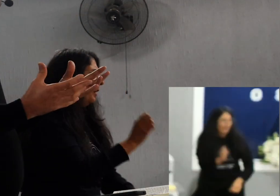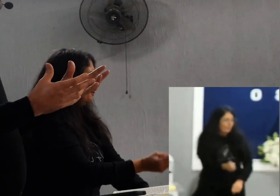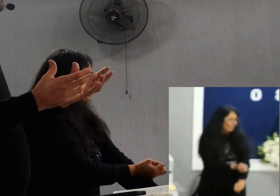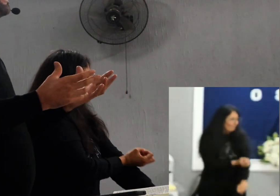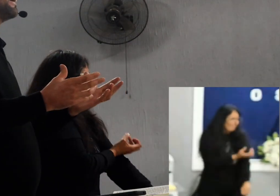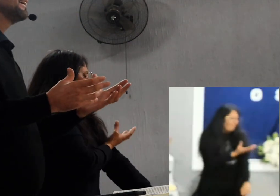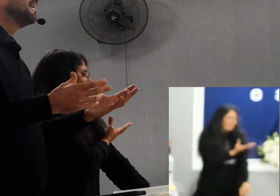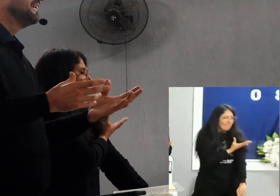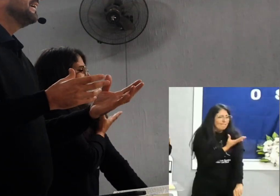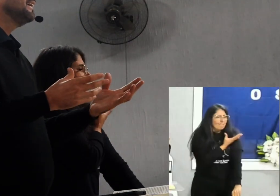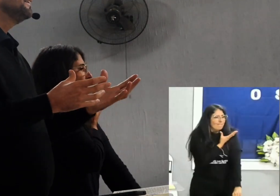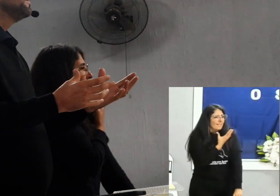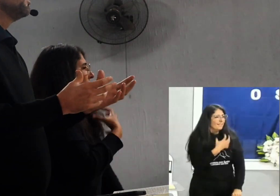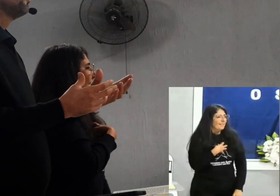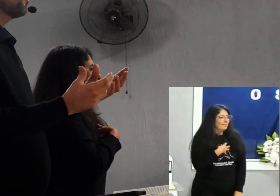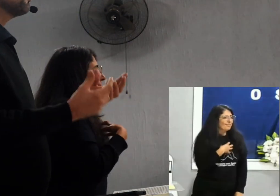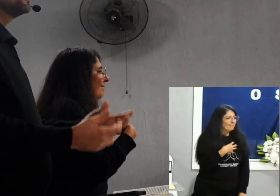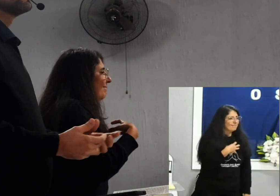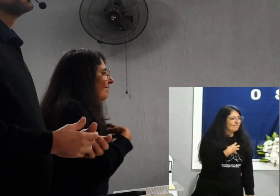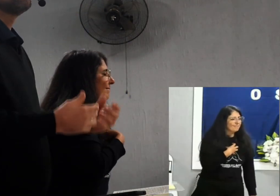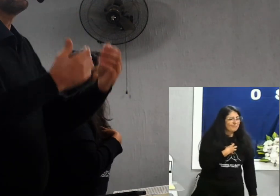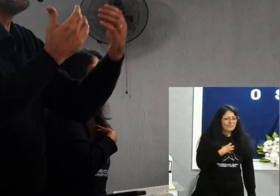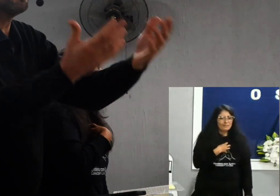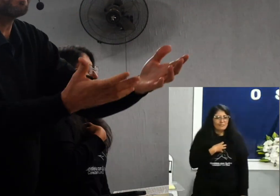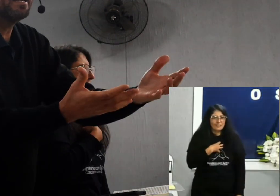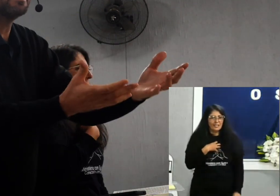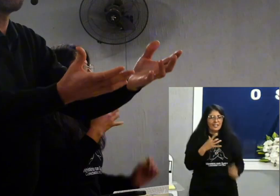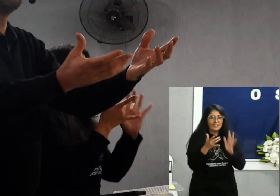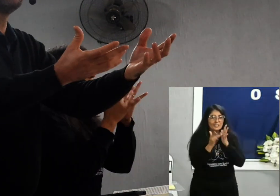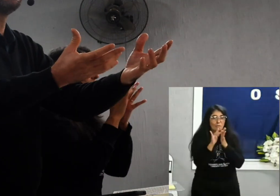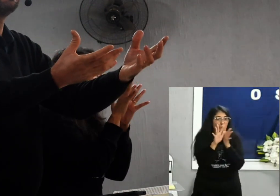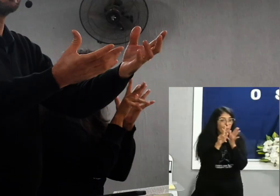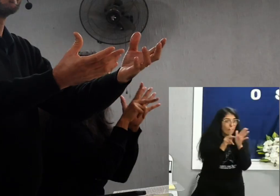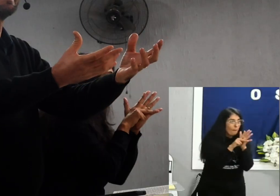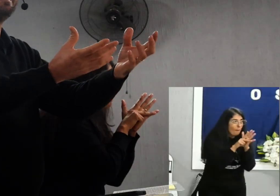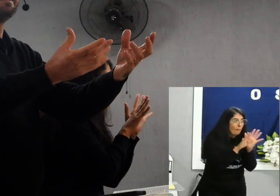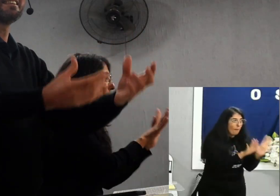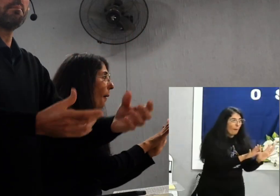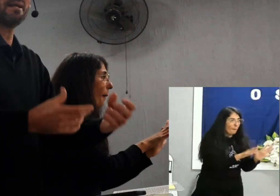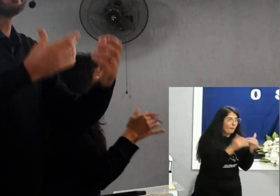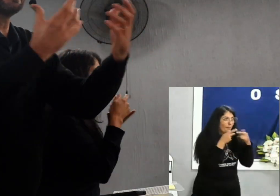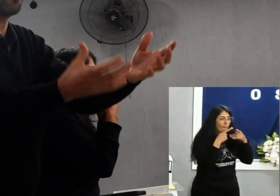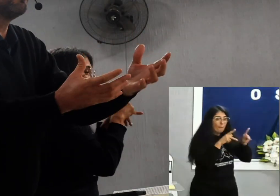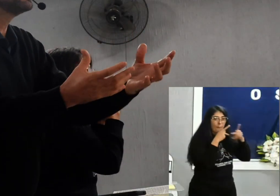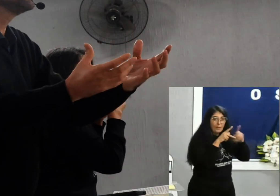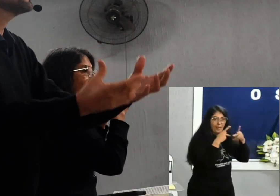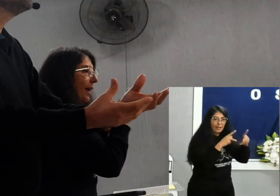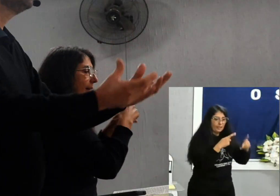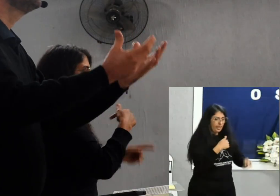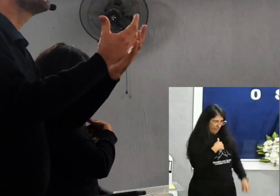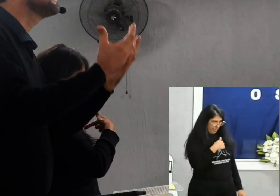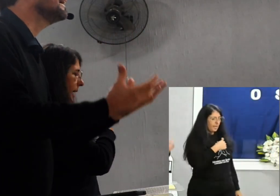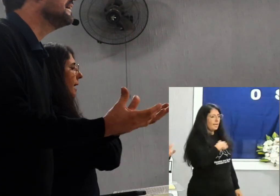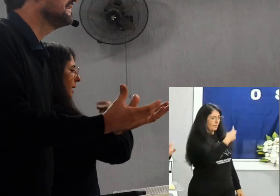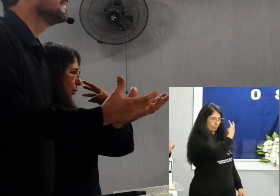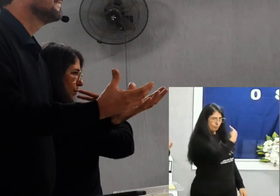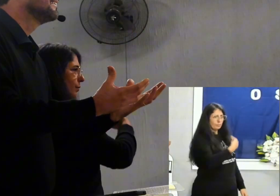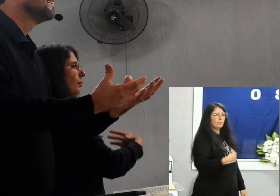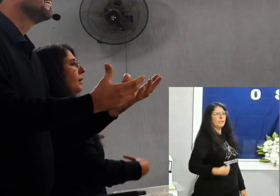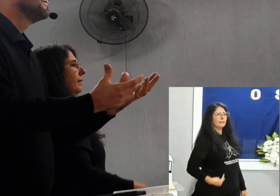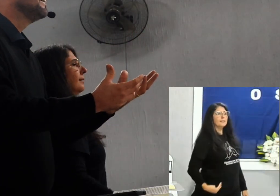é? O próprio Jesus prega para ele sobre o Messias, e se apresenta como Messias, e ele